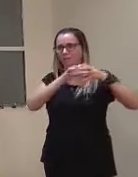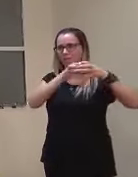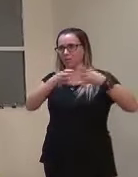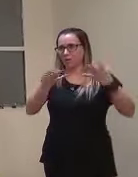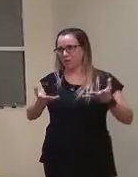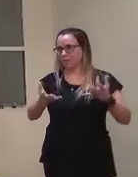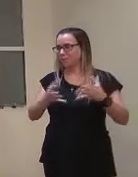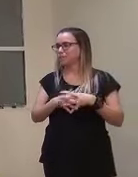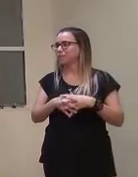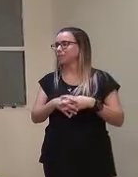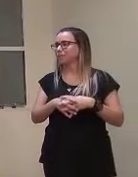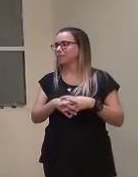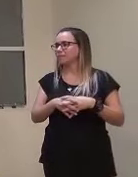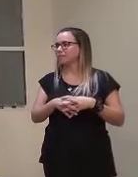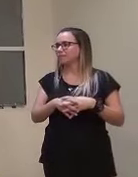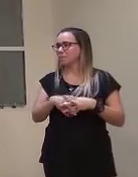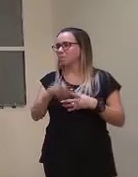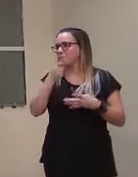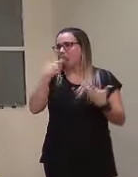hace